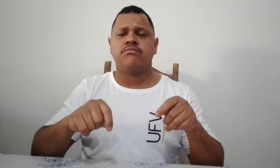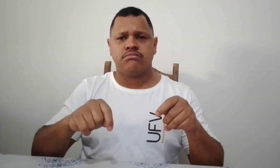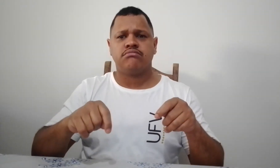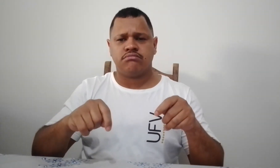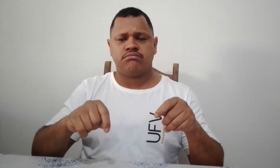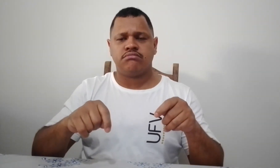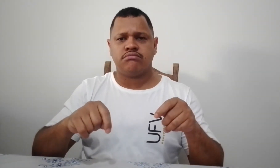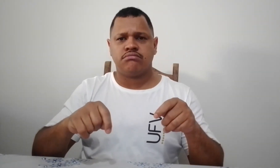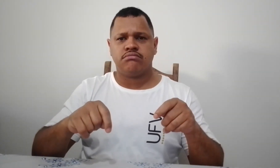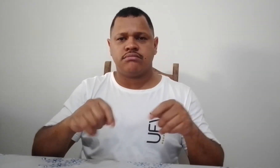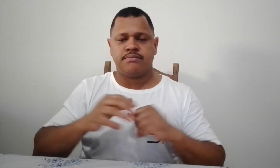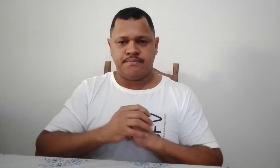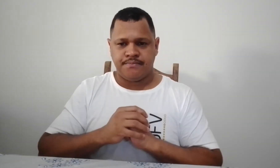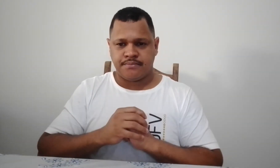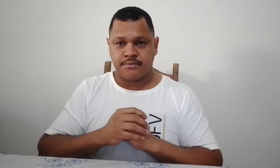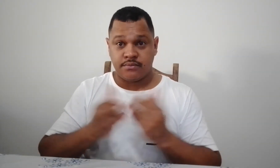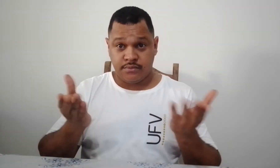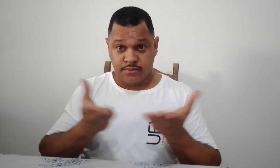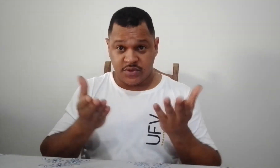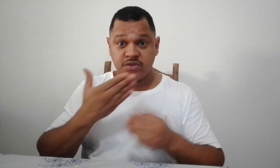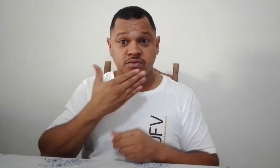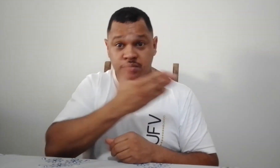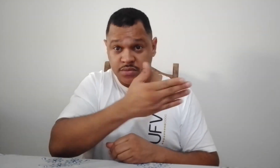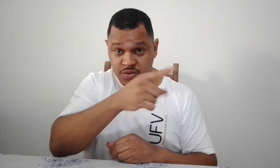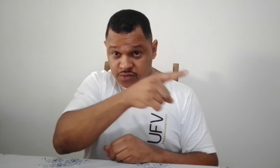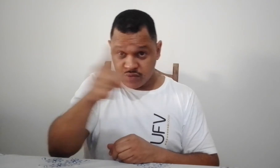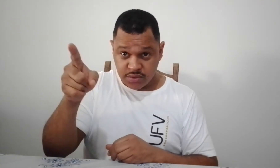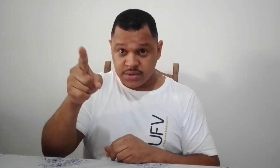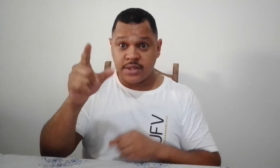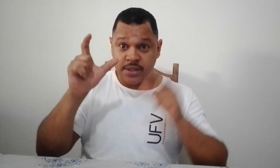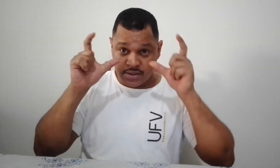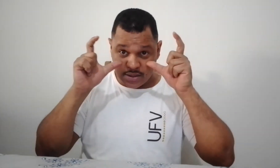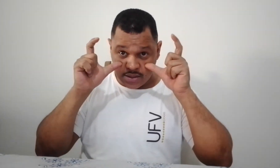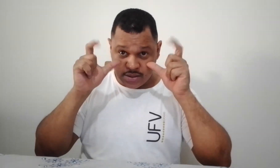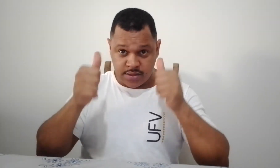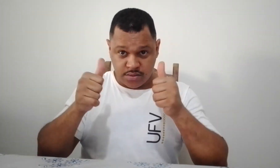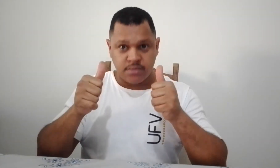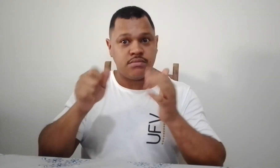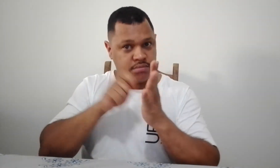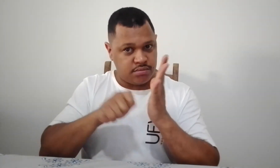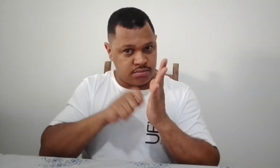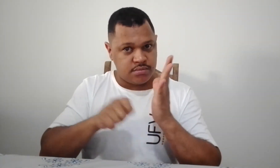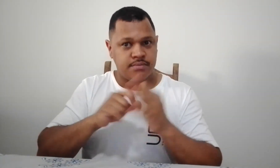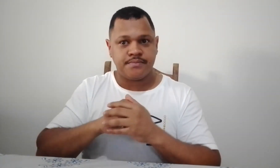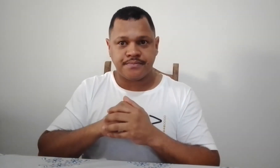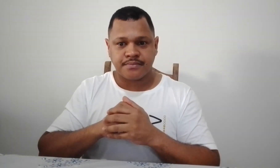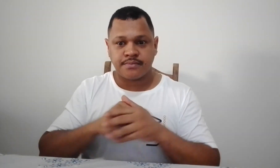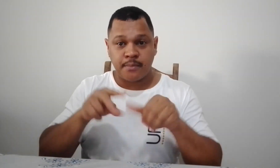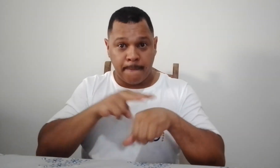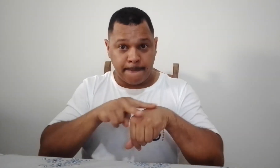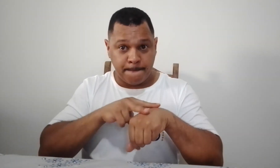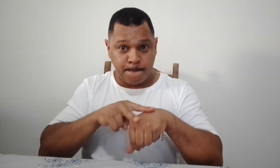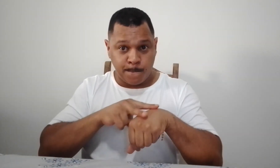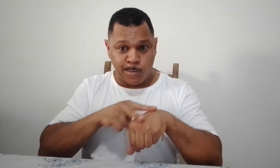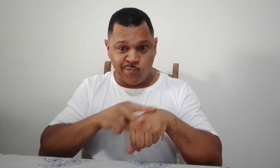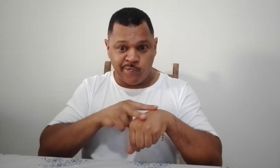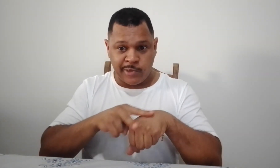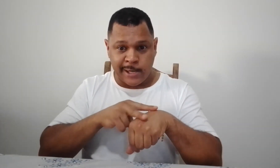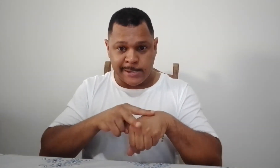sinais. Agora eu vou pedir para vocês observarem mais uma notação. Em verde lá embaixo nós temos que